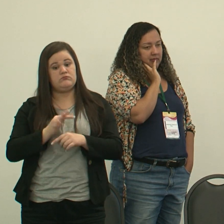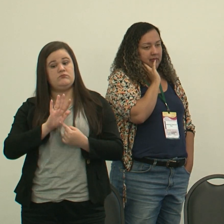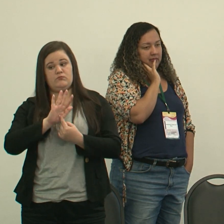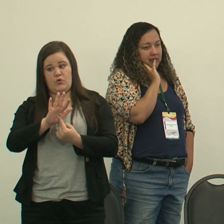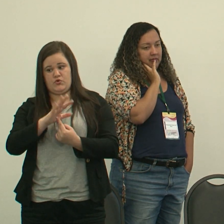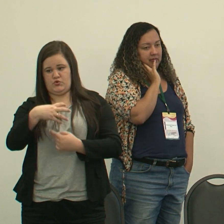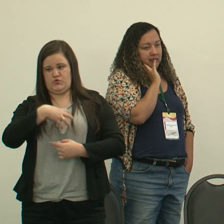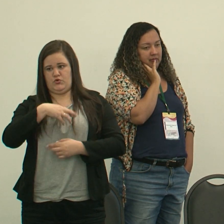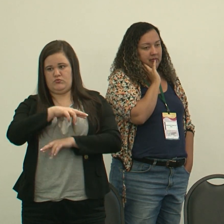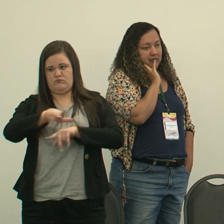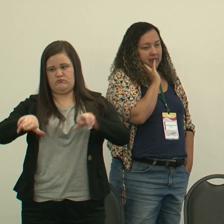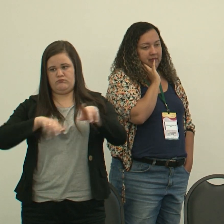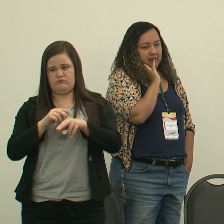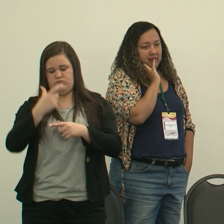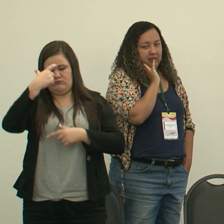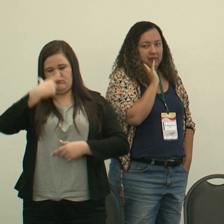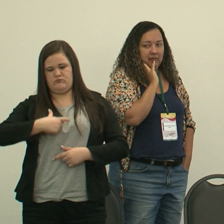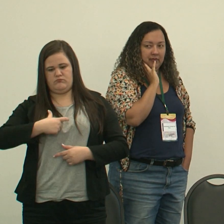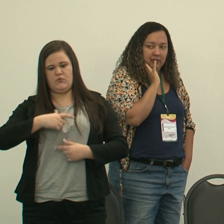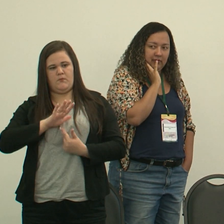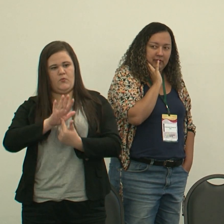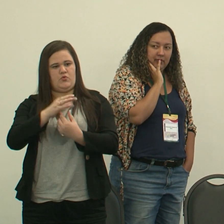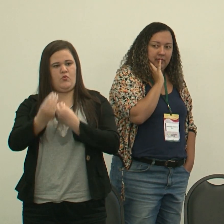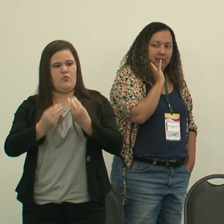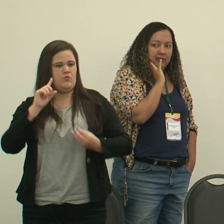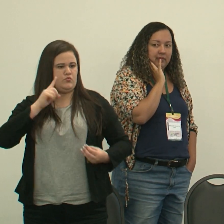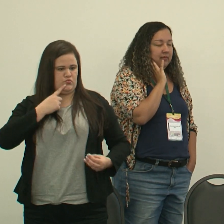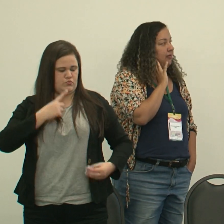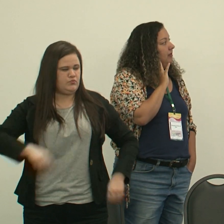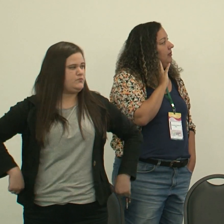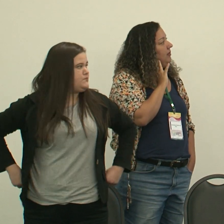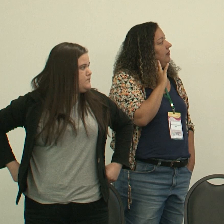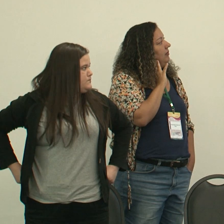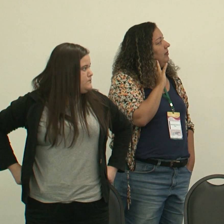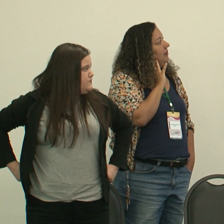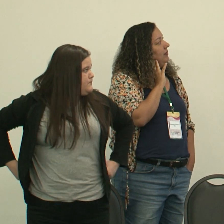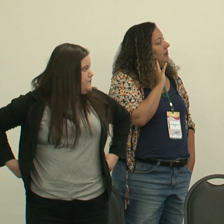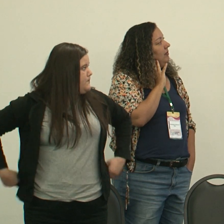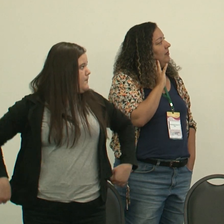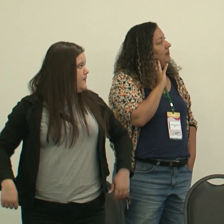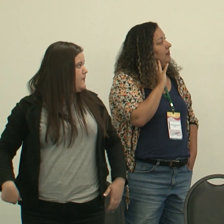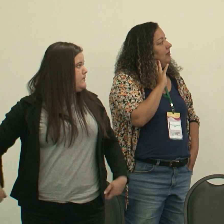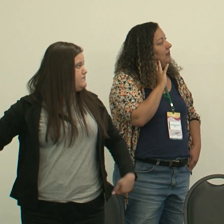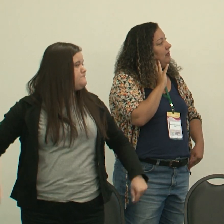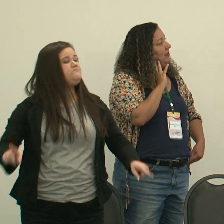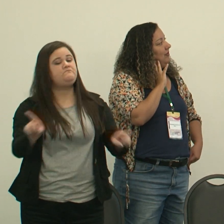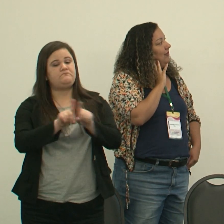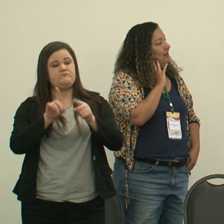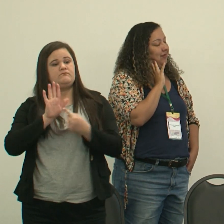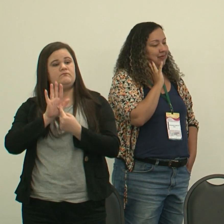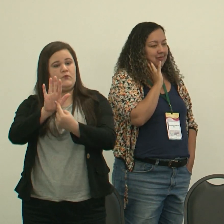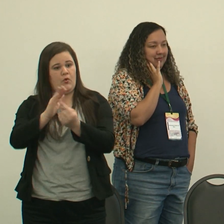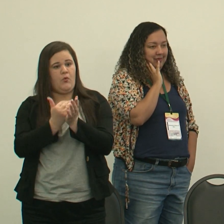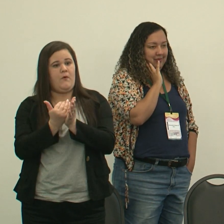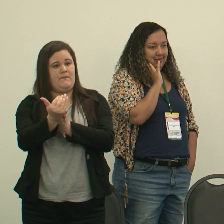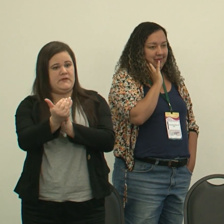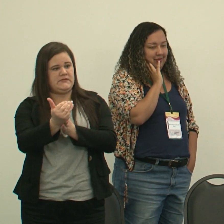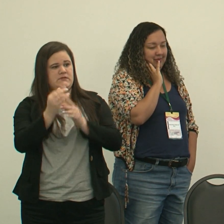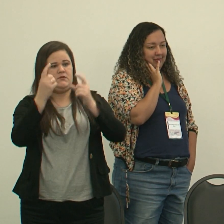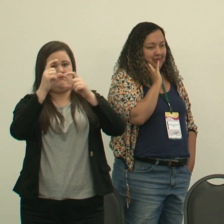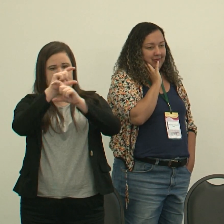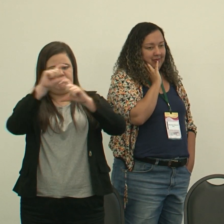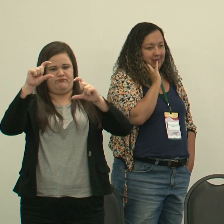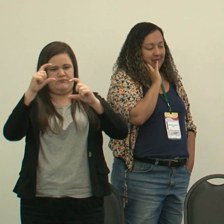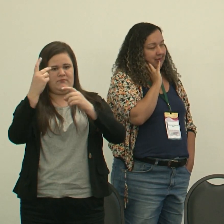de vivenciar essa condição de ser surdo. E aí a gente começa a apresentar para vocês as tirinhas em si, mas